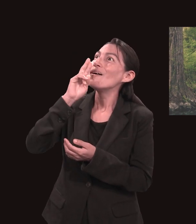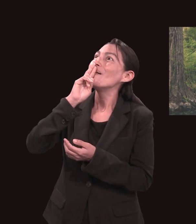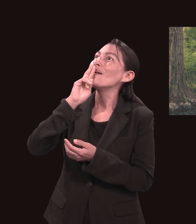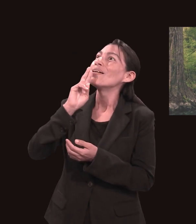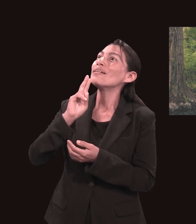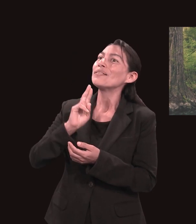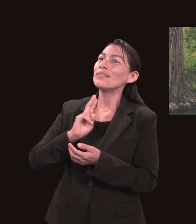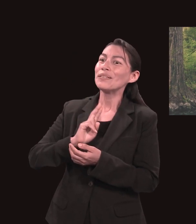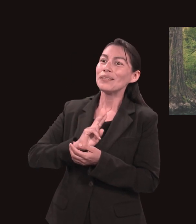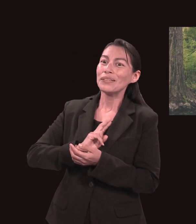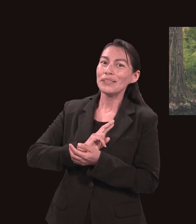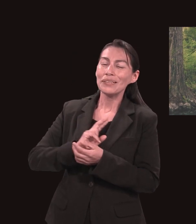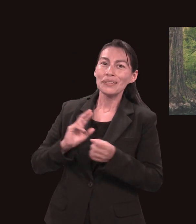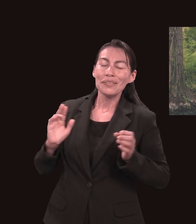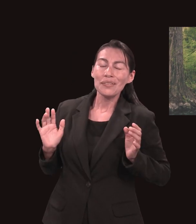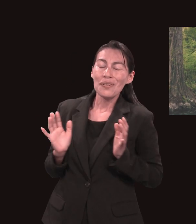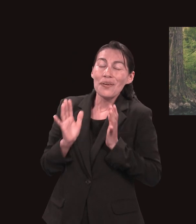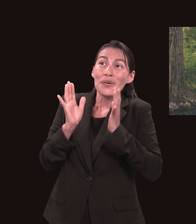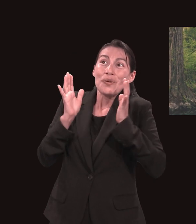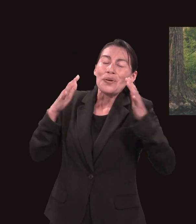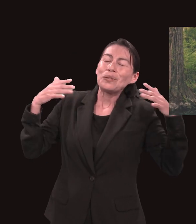día pedí